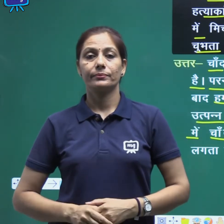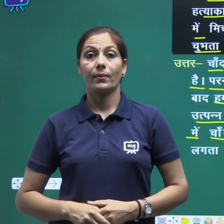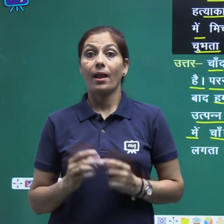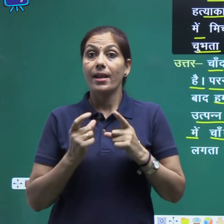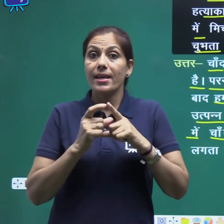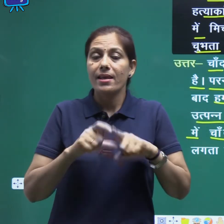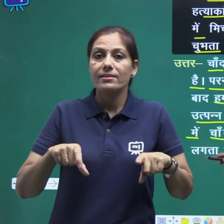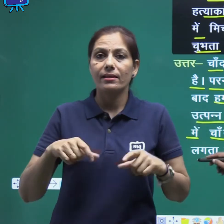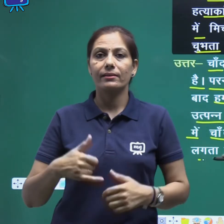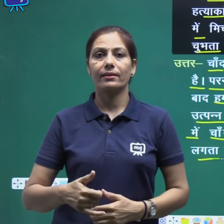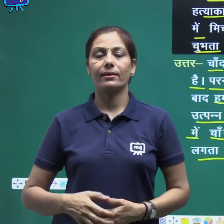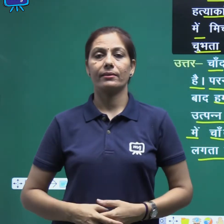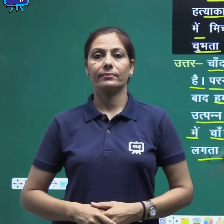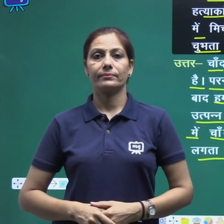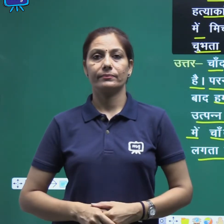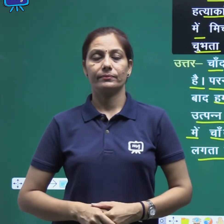खतरनाक लगता है।